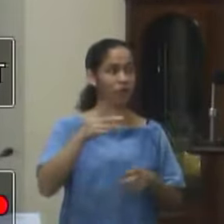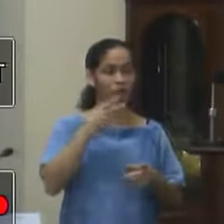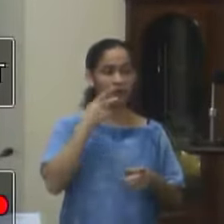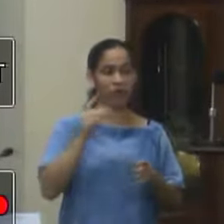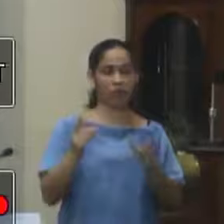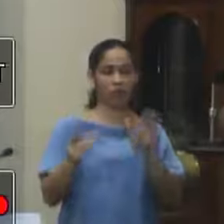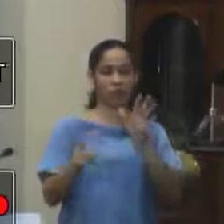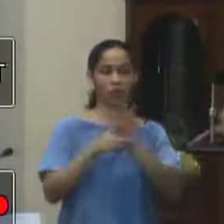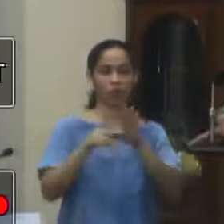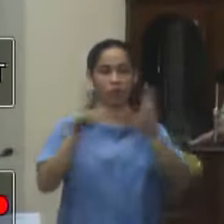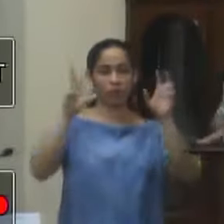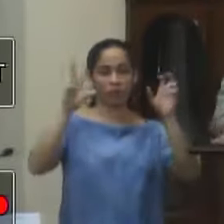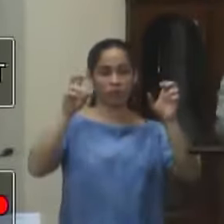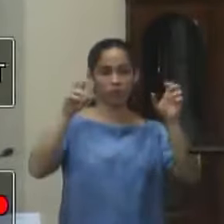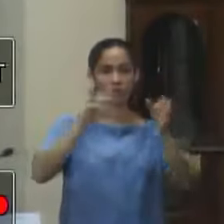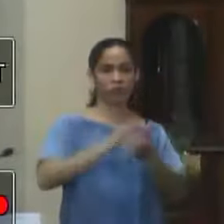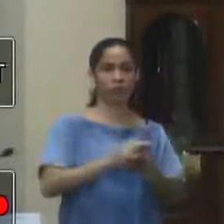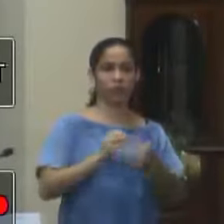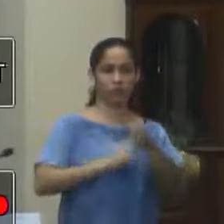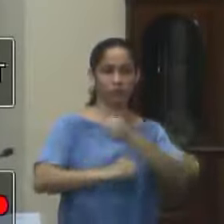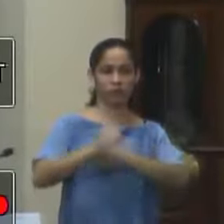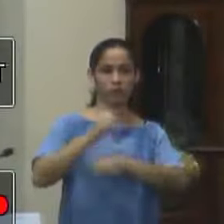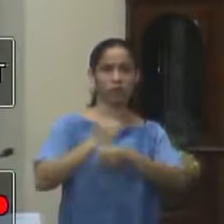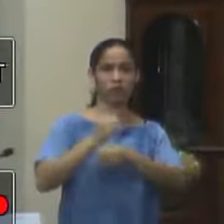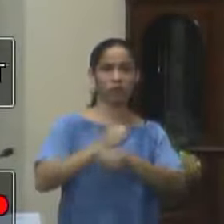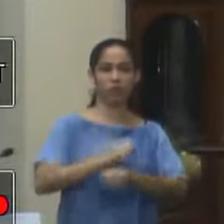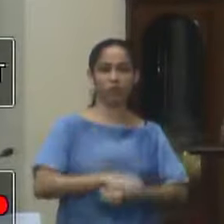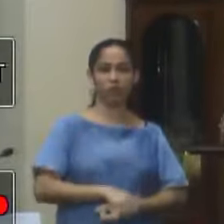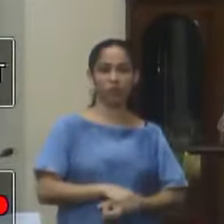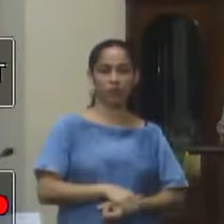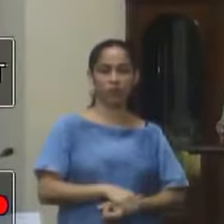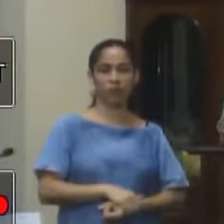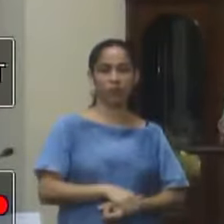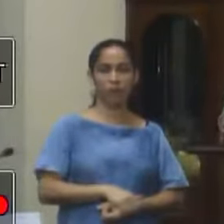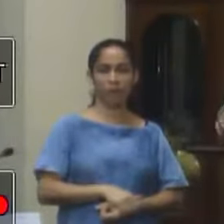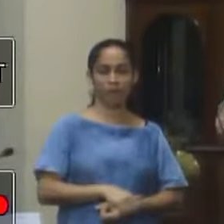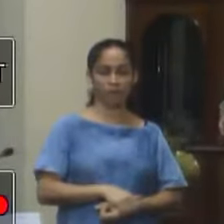especificamente sobre esse assunto. Ano passado, eu